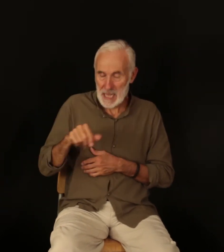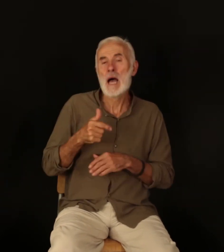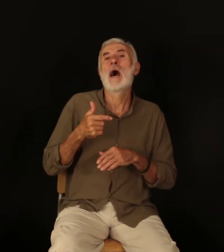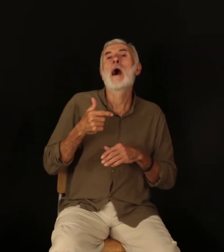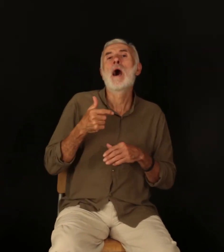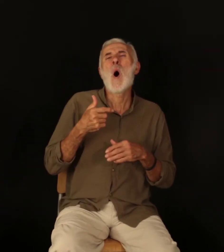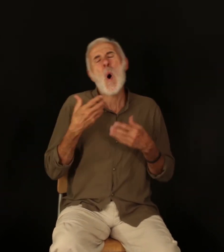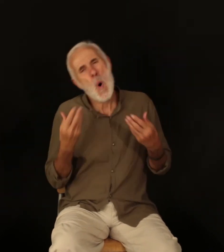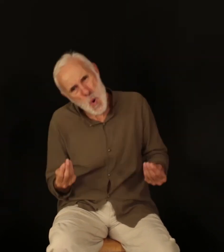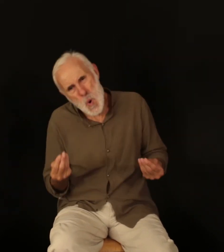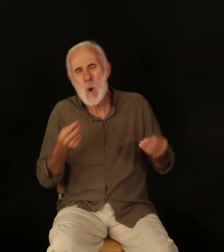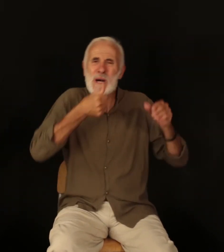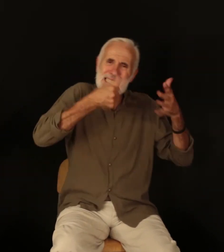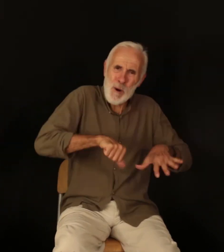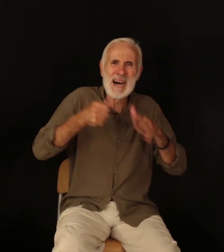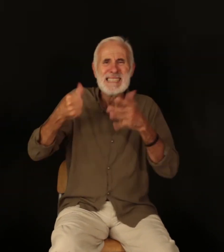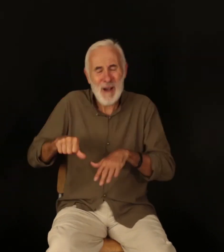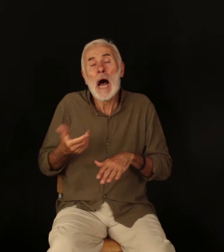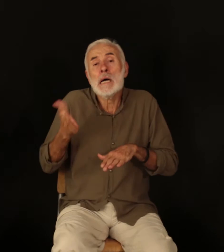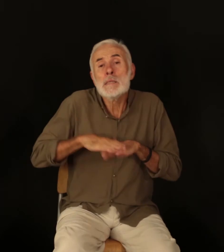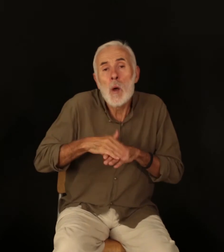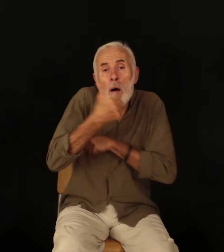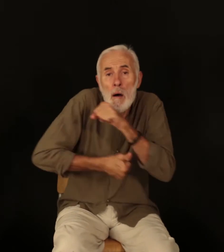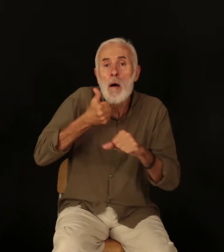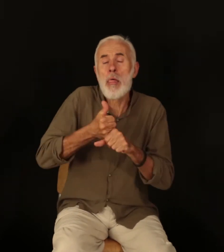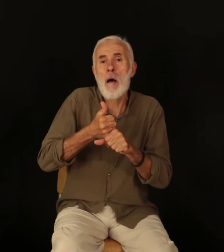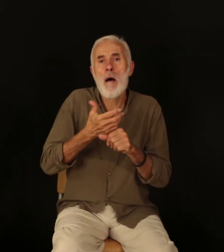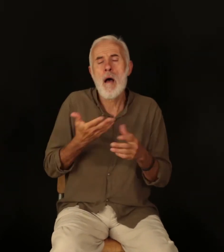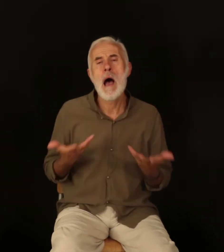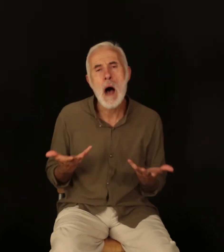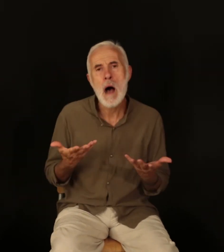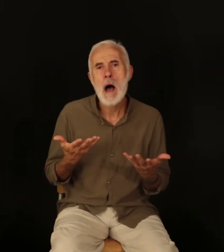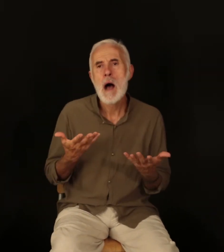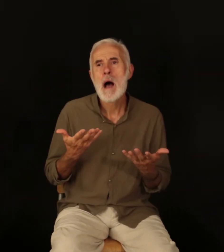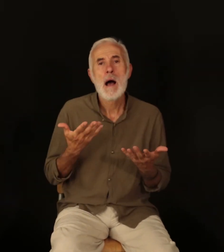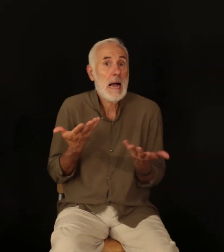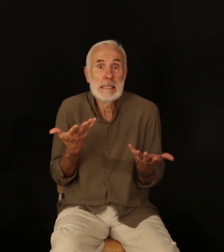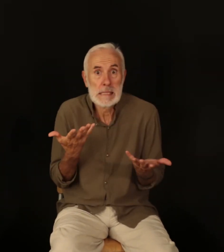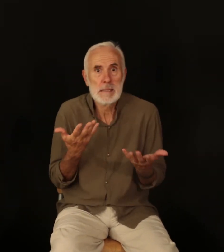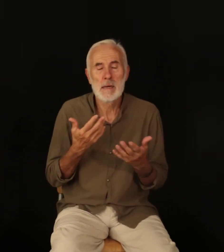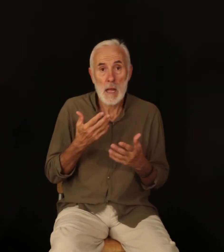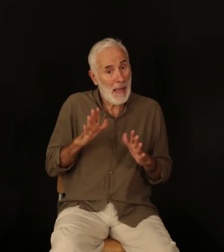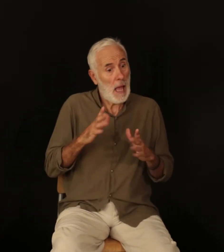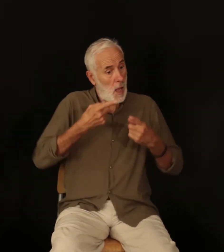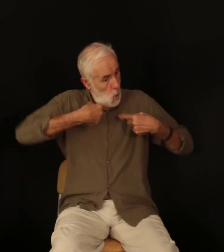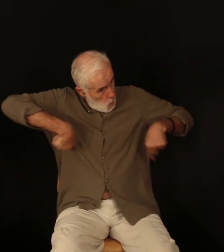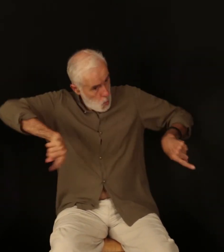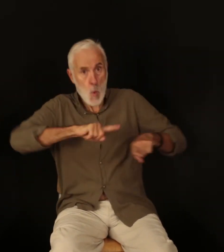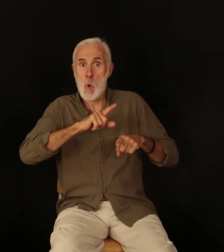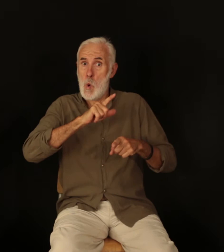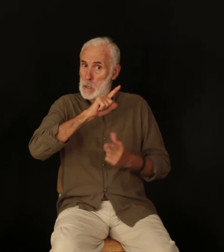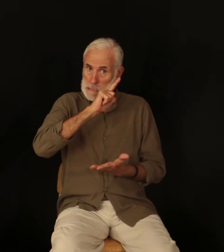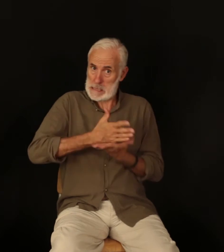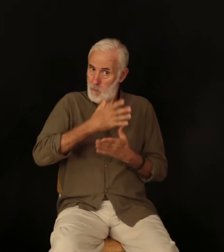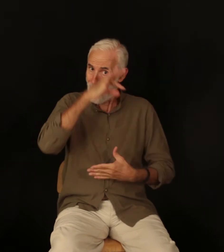annuelle, mais c'est une décision que nous avons, disons, votée en